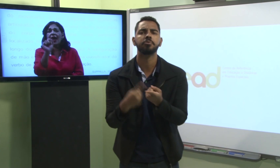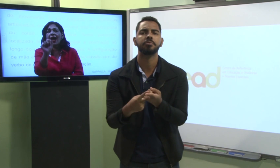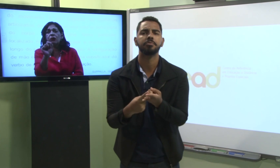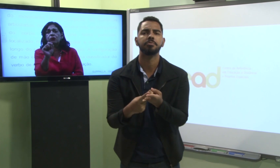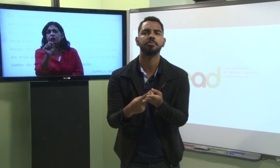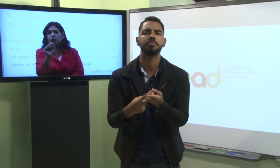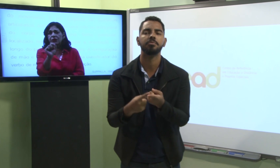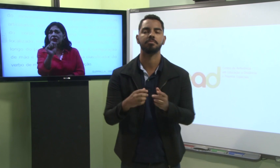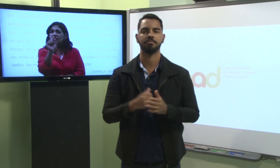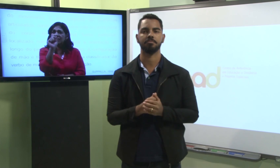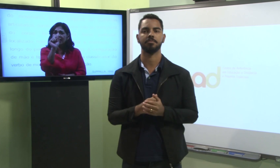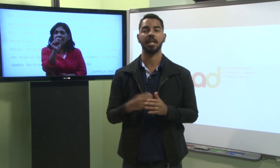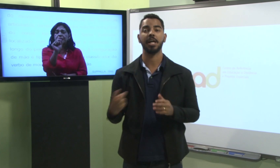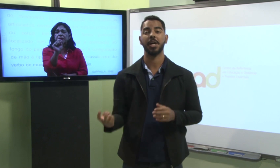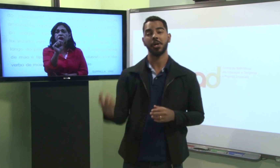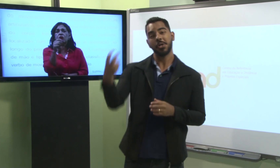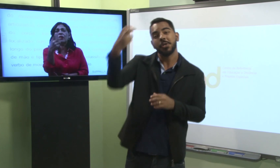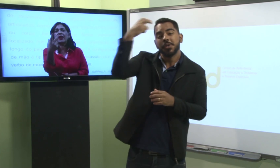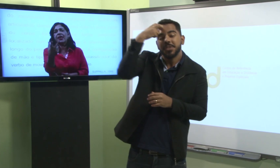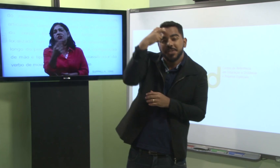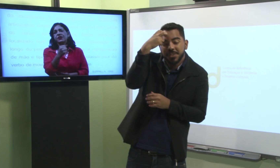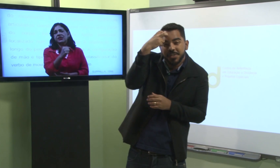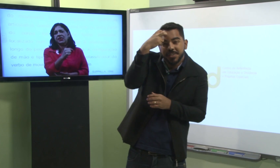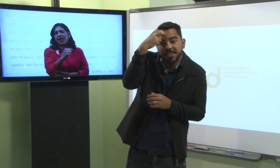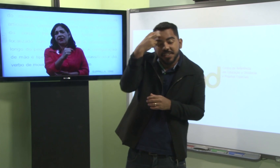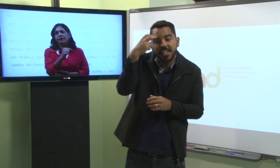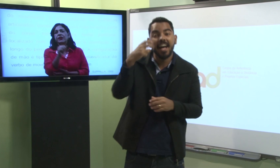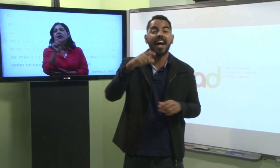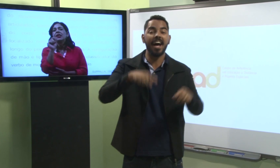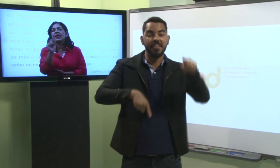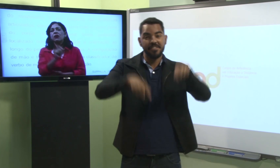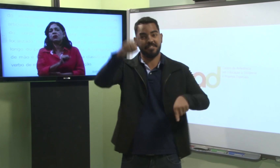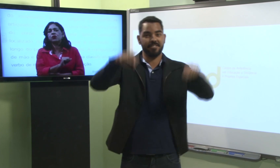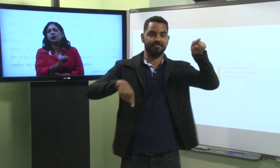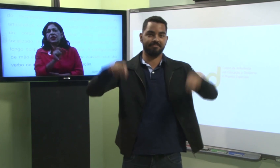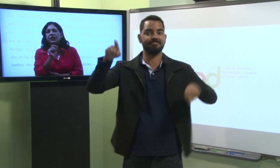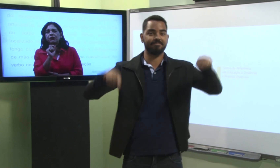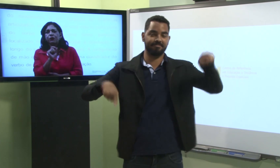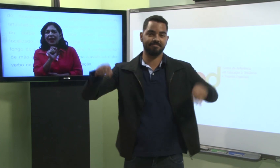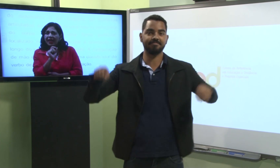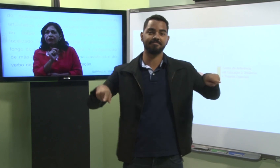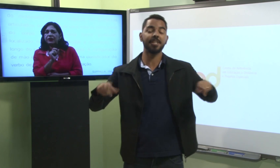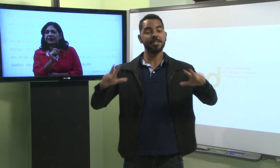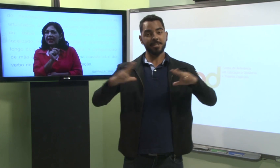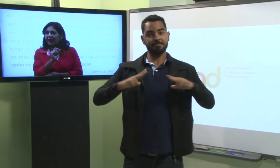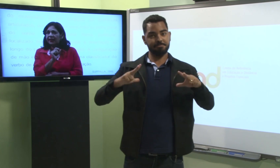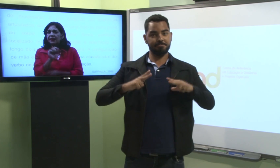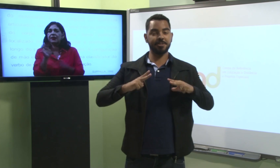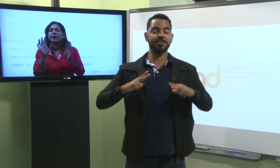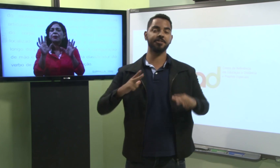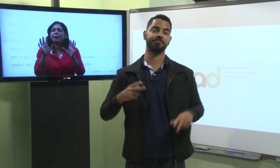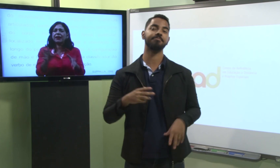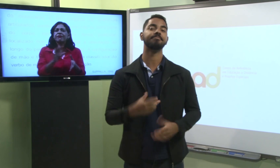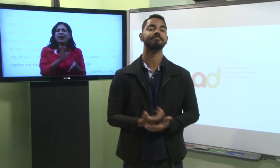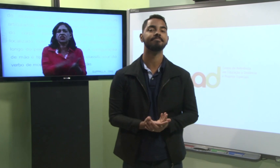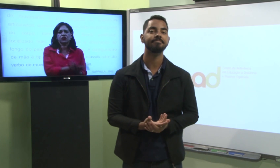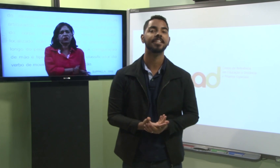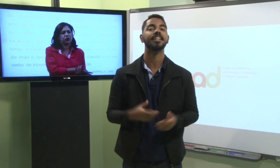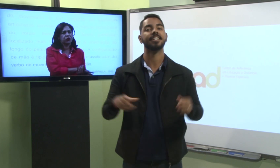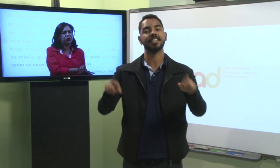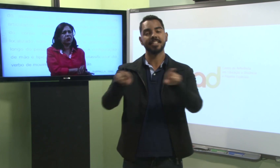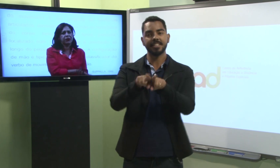porque a cultura de cada pessoa é diferenciada. E a cultura é influenciada ainda pela